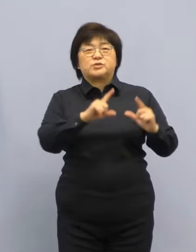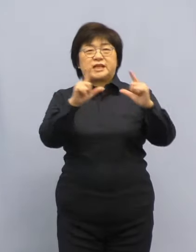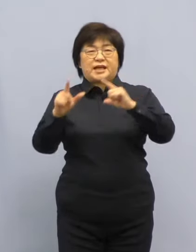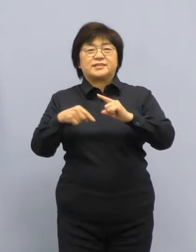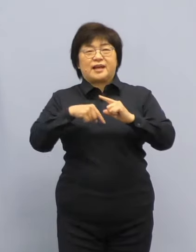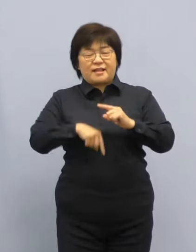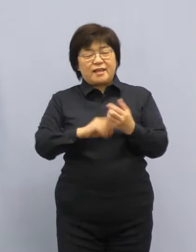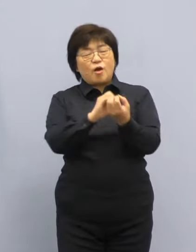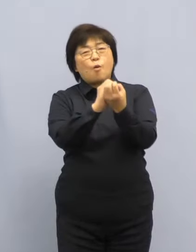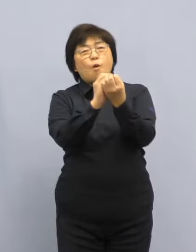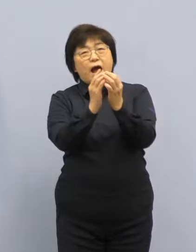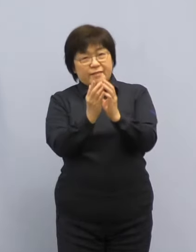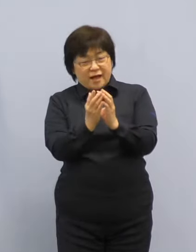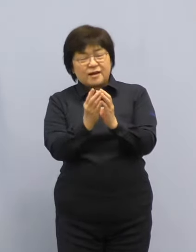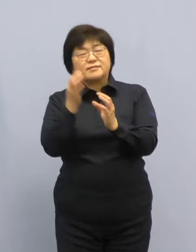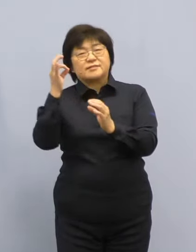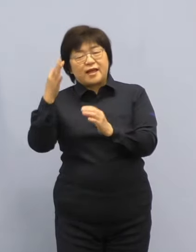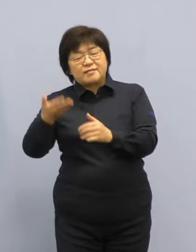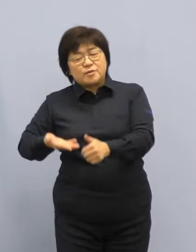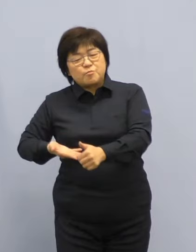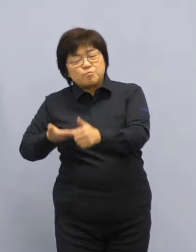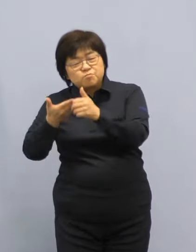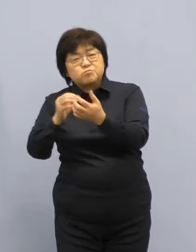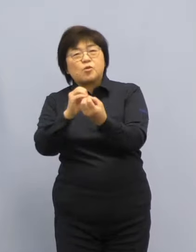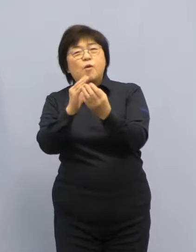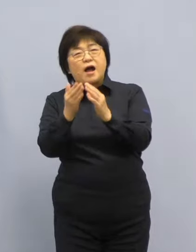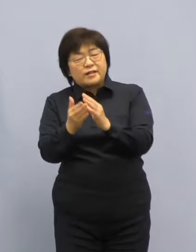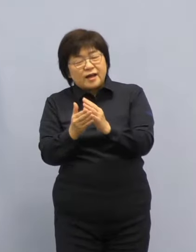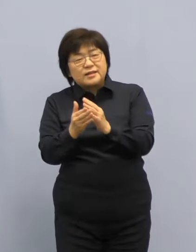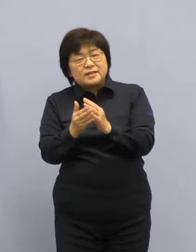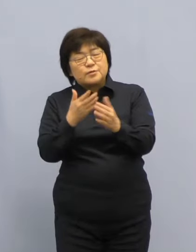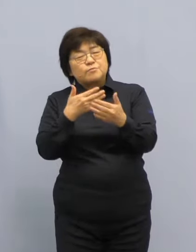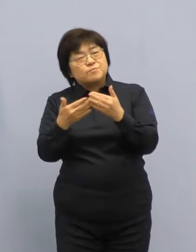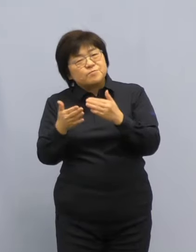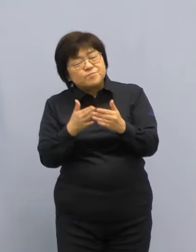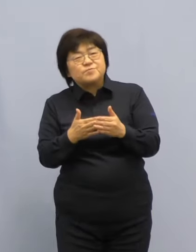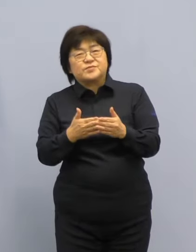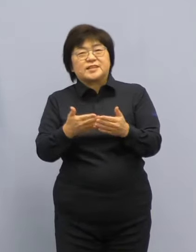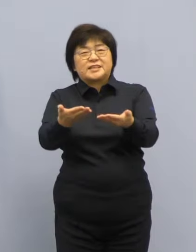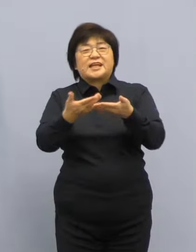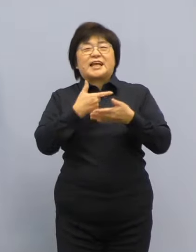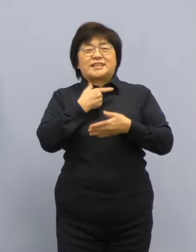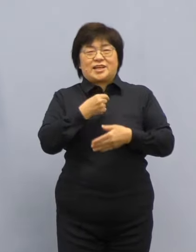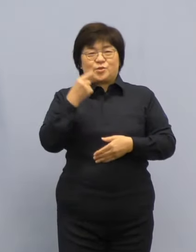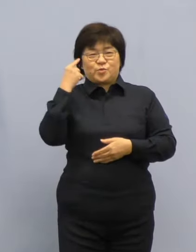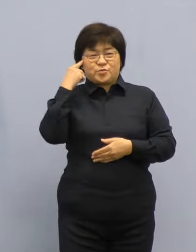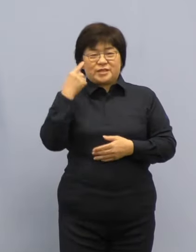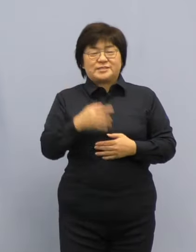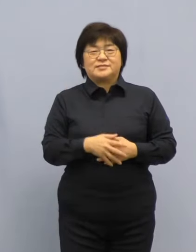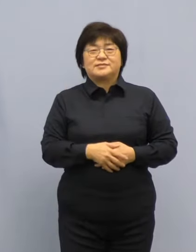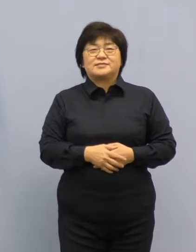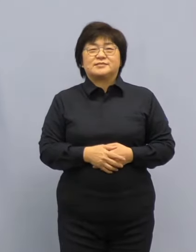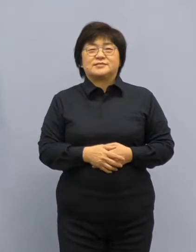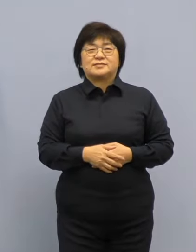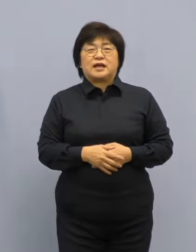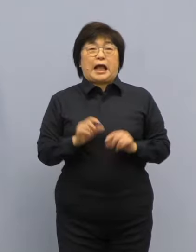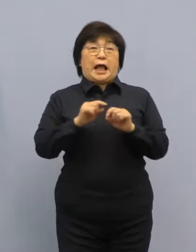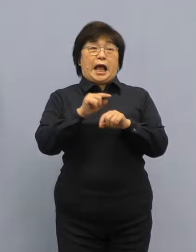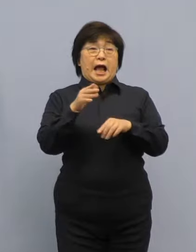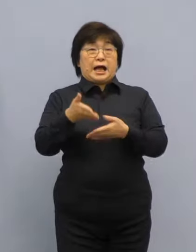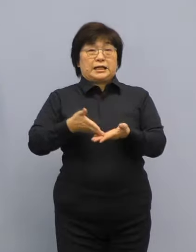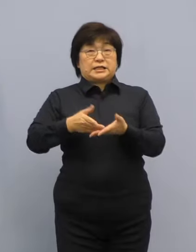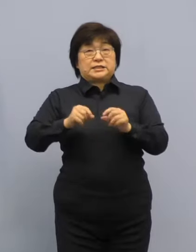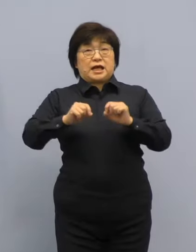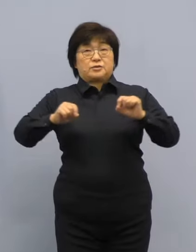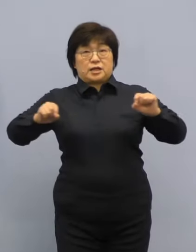お花を、県産のお花を親しんでいただければというふうに思います。すみません、長くなりましたけど